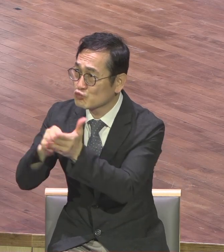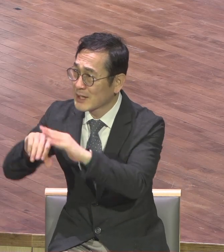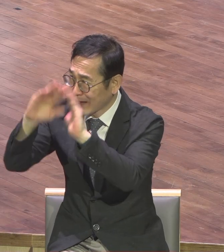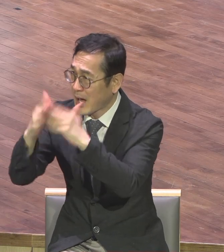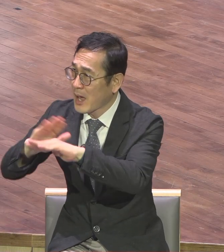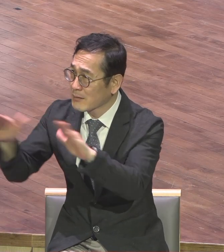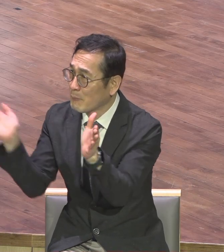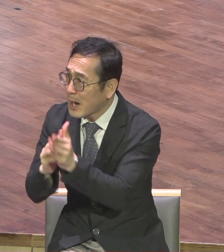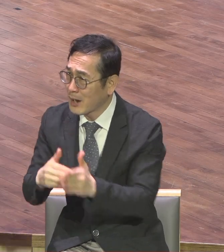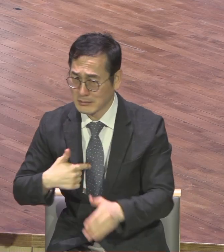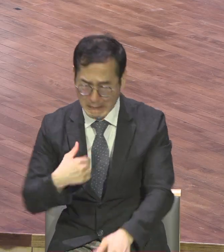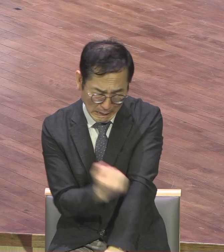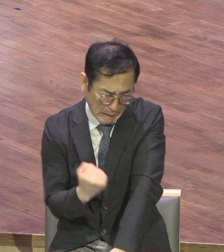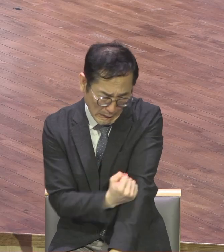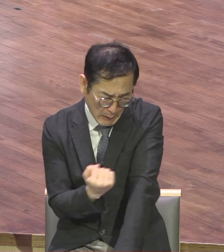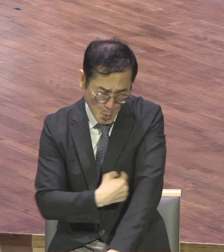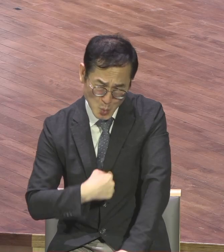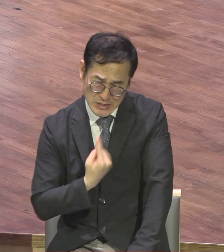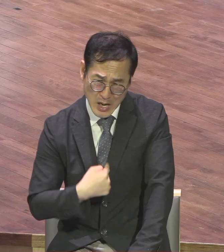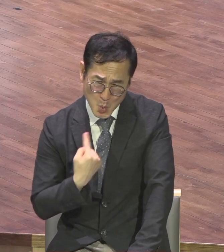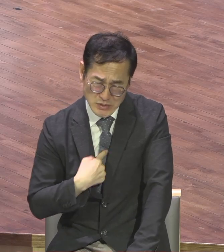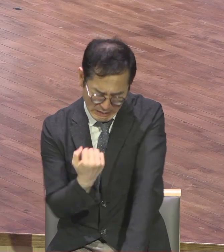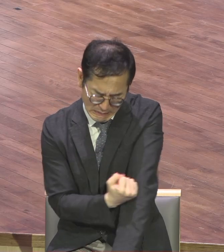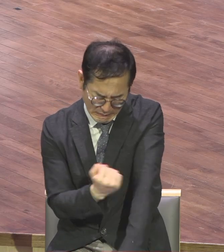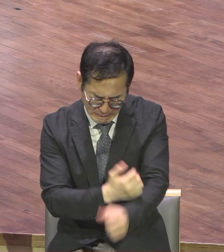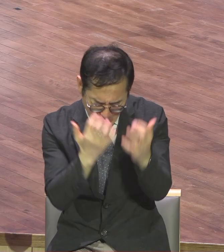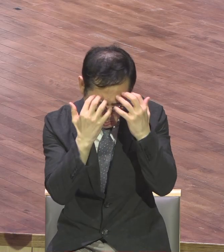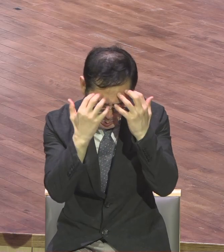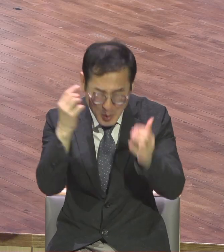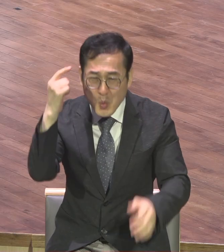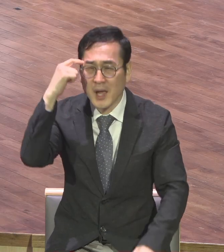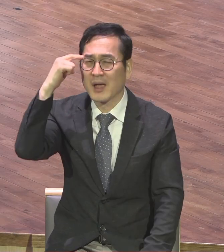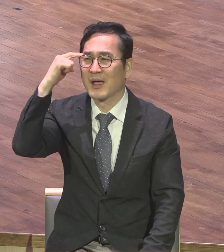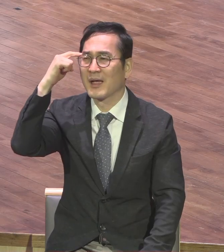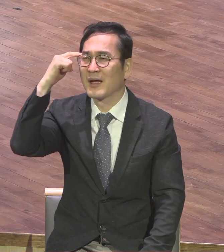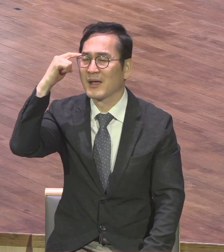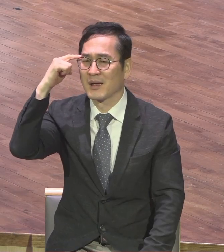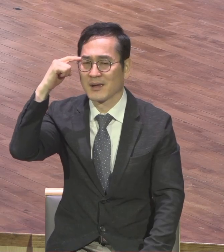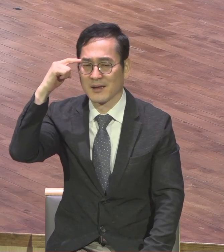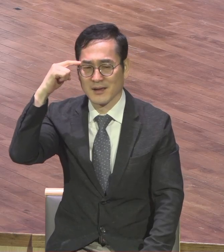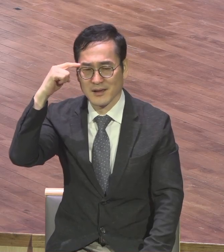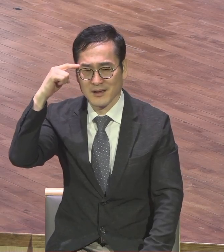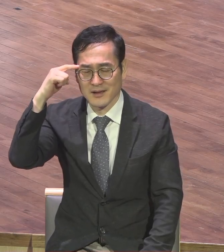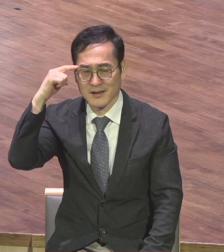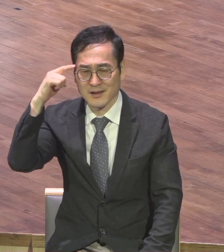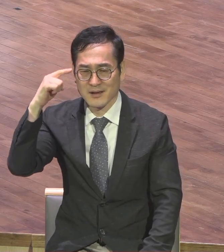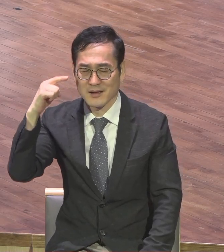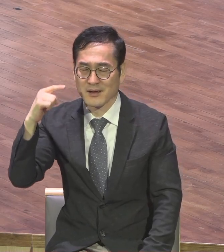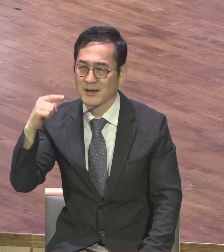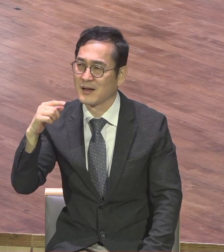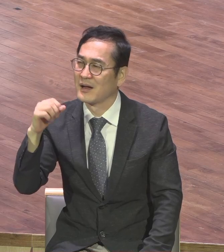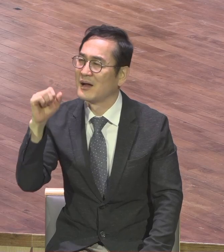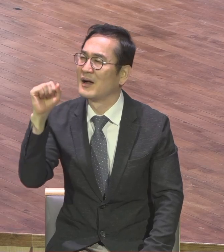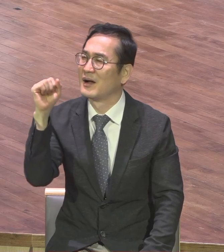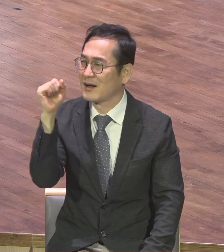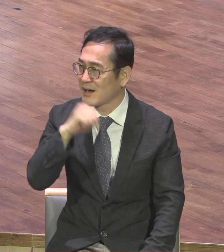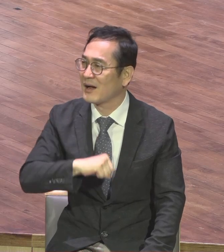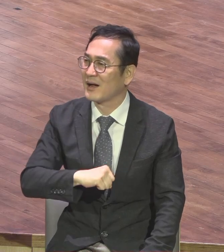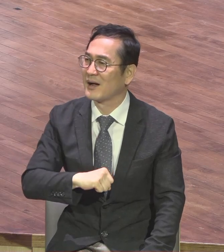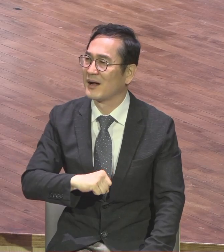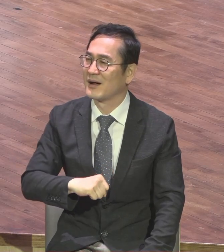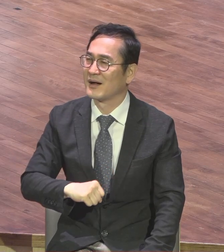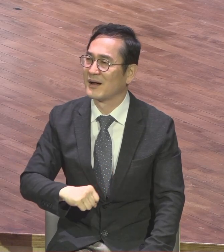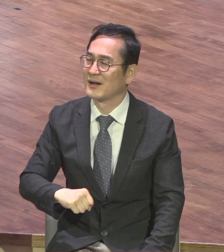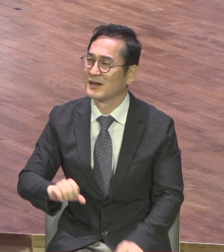충격을 받았어. 주는 그리스도시요 살아계신 하나님의 아들이십니다. 이것을